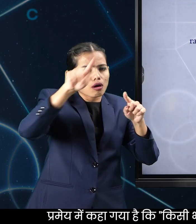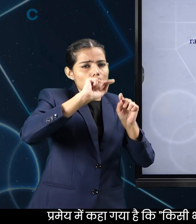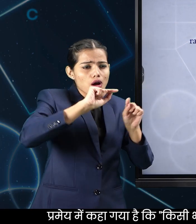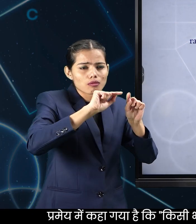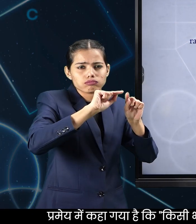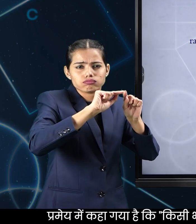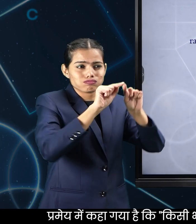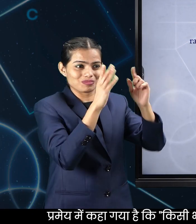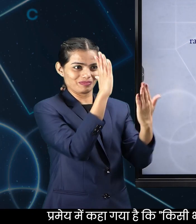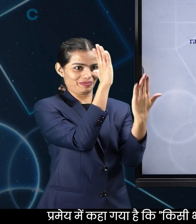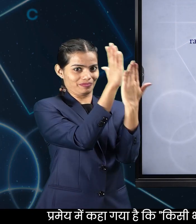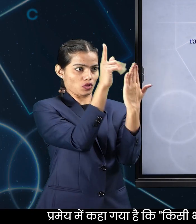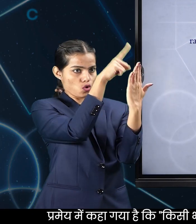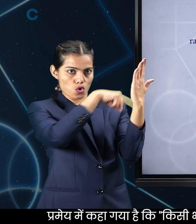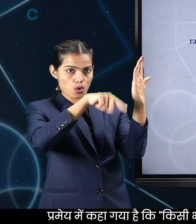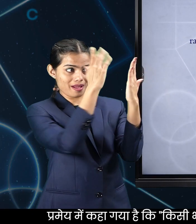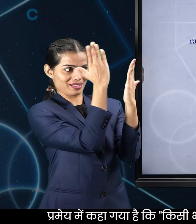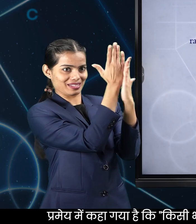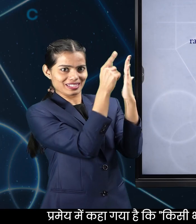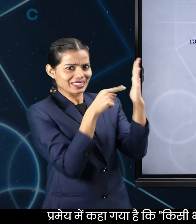की त्रिज्या के लंबावत होते हैं